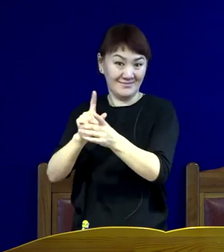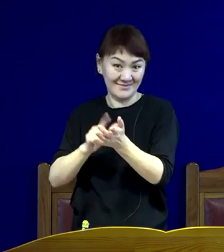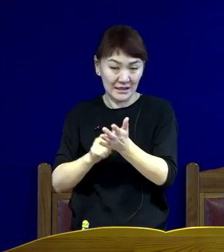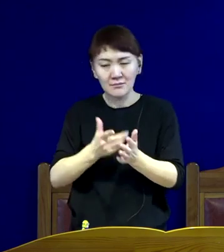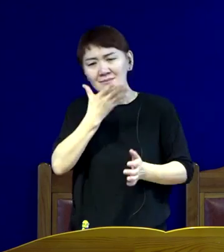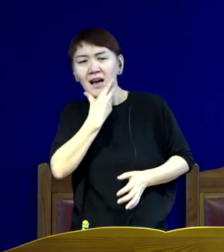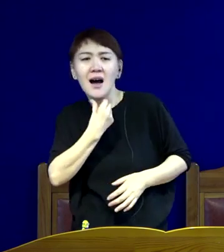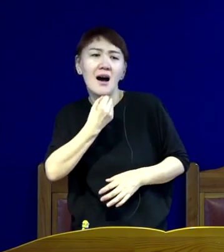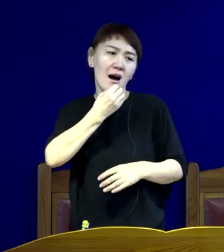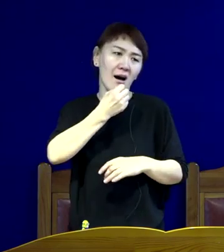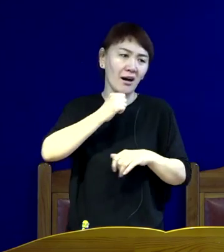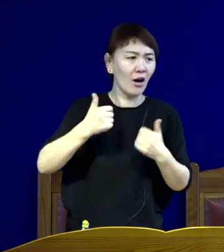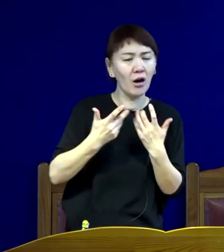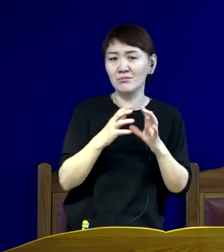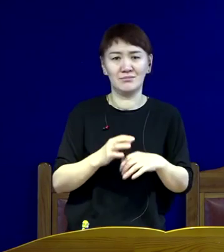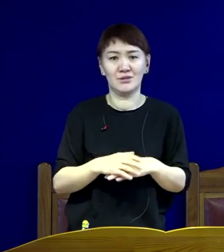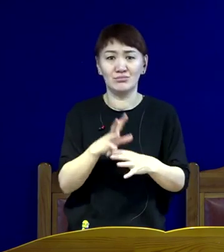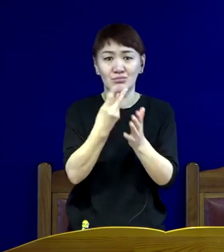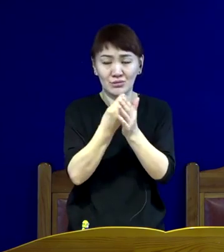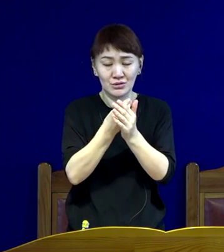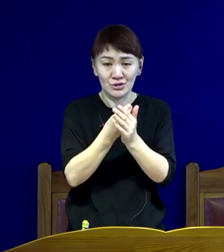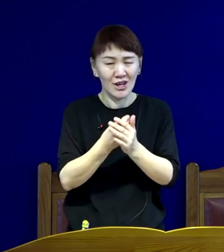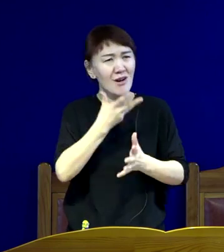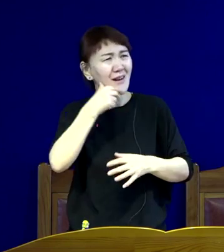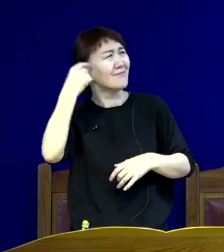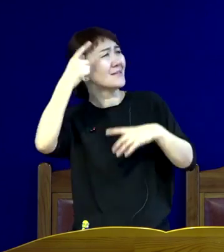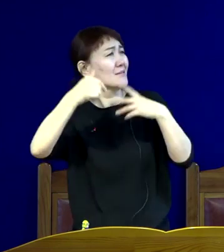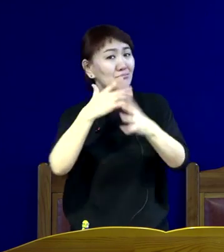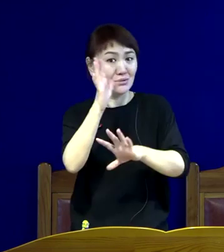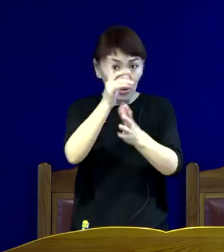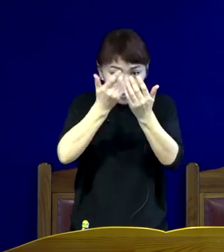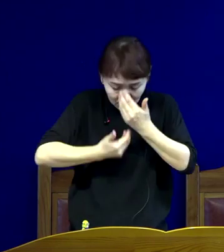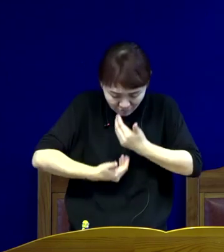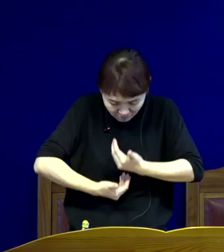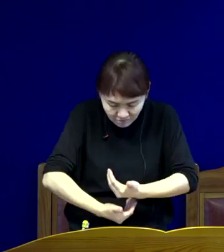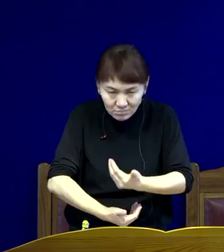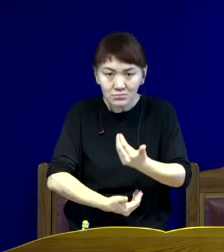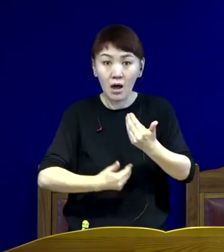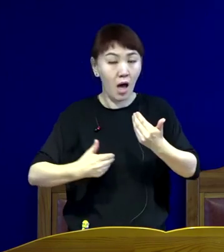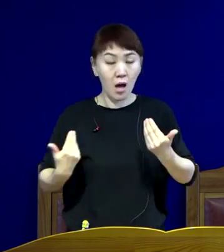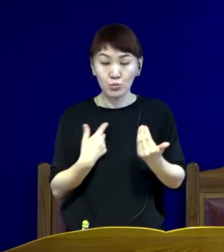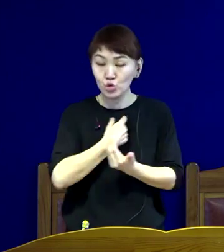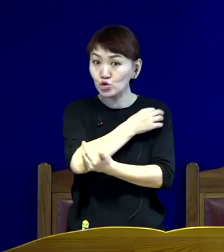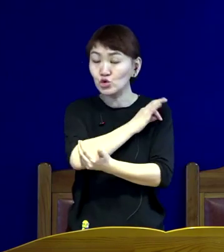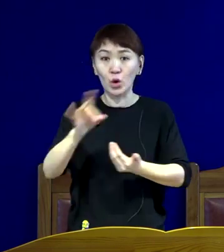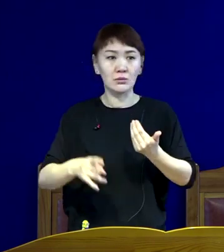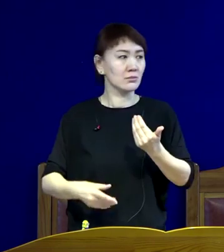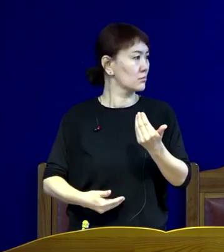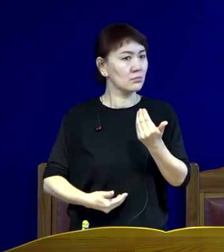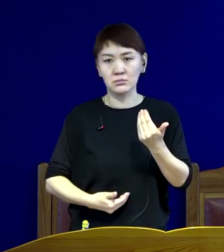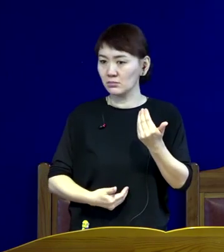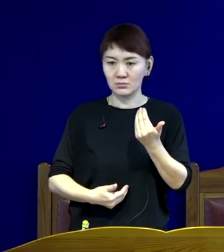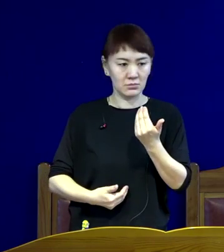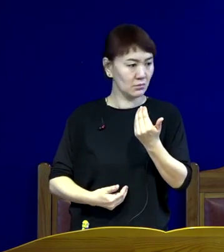Хүүхэдтэй боллоо. Амьдрал шал өөр болж өөрчлөгдөв. Хоёр хүүхэдтэй боллоо. Бүр нөхцөл